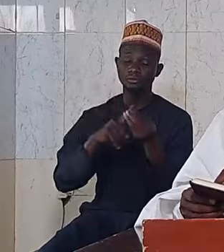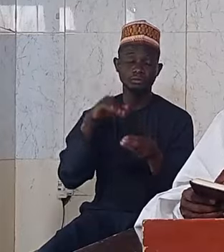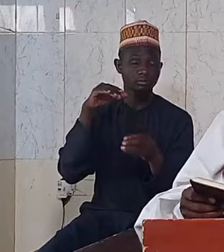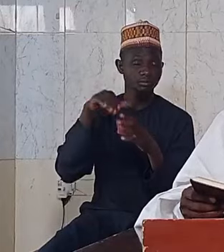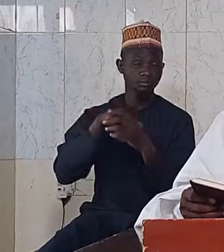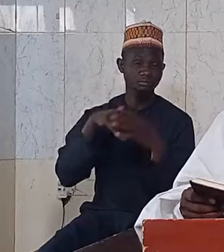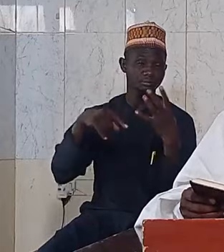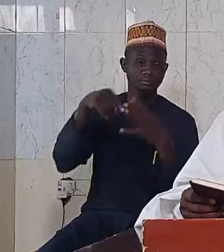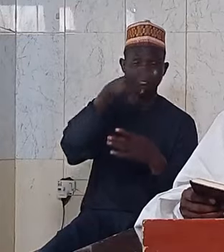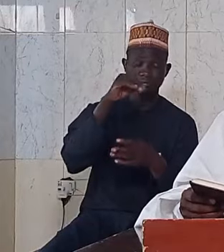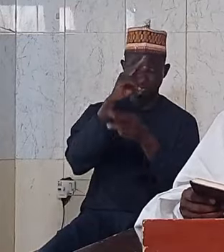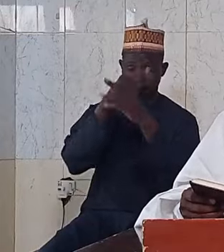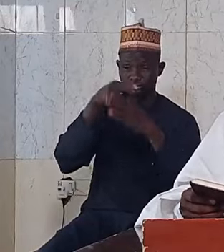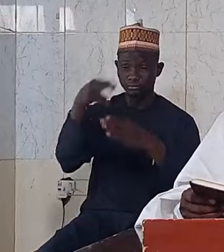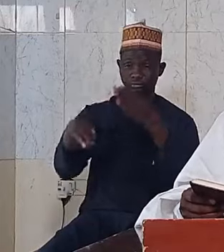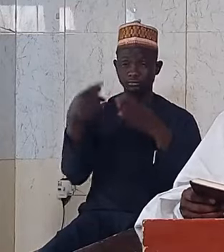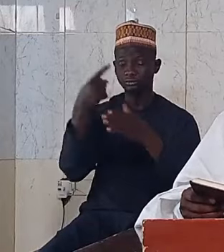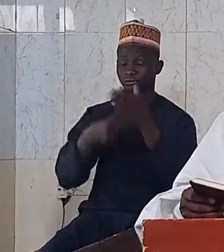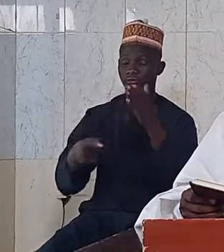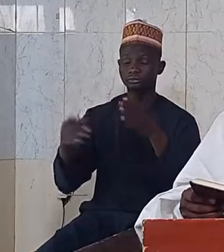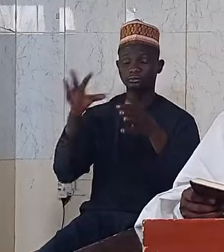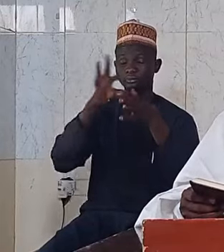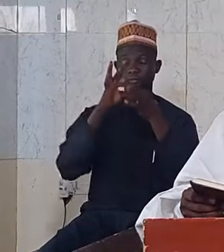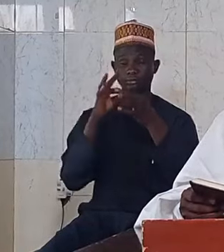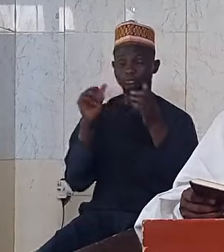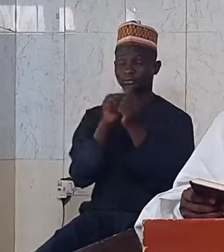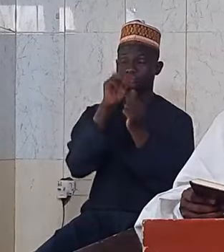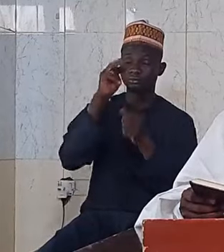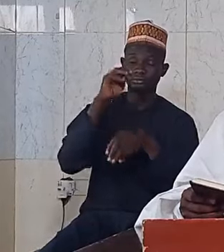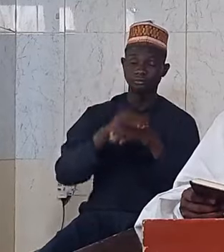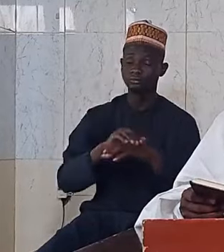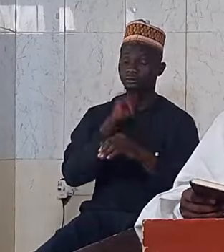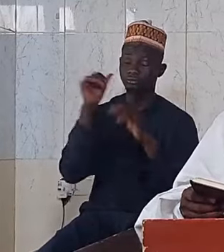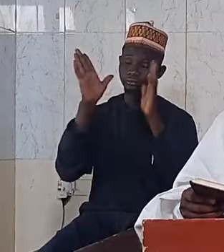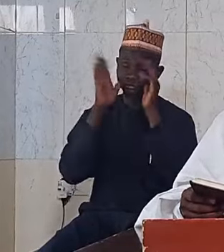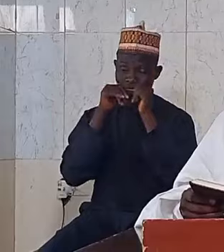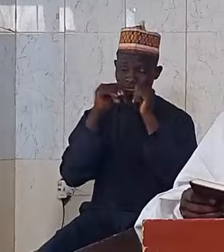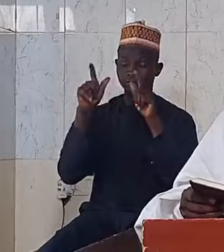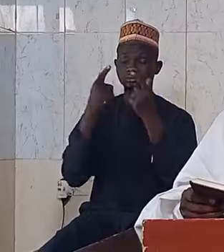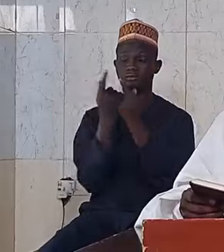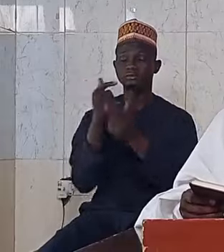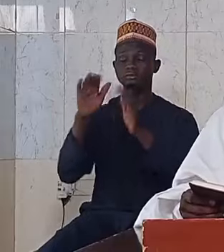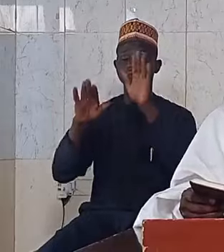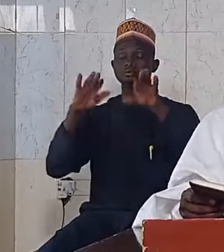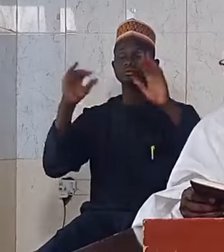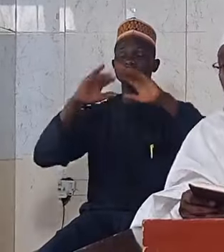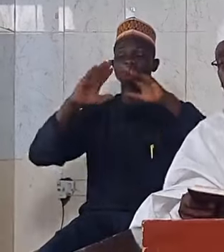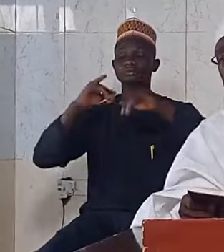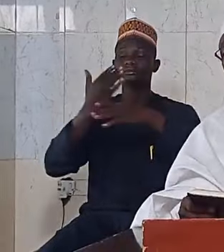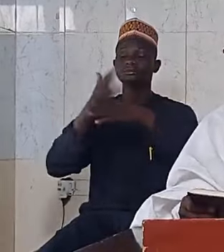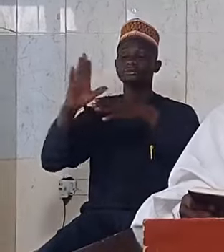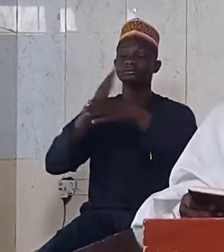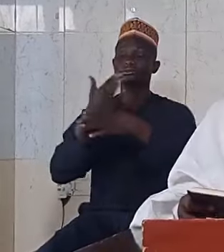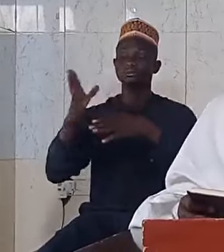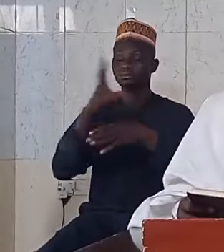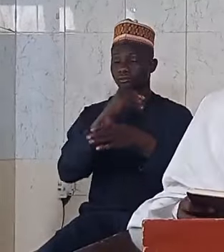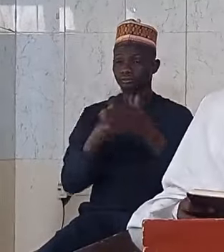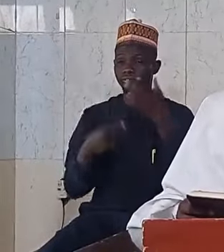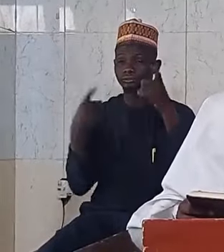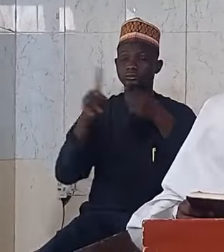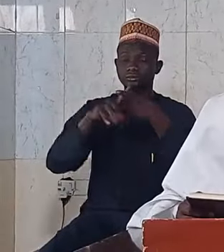cikin sakamakon abin da ke tattara da su na kafirci iri iri gida gida yanki yanki da kuma